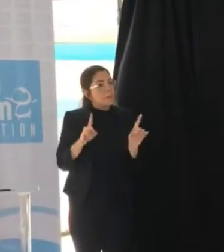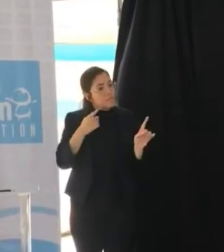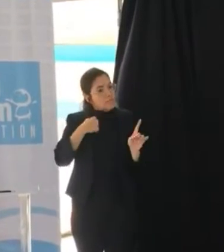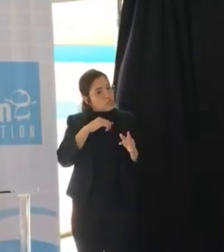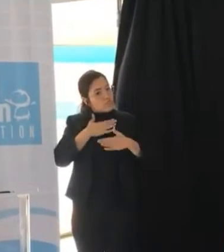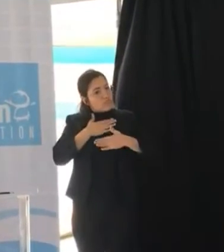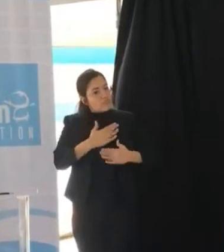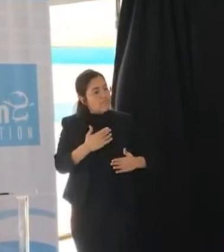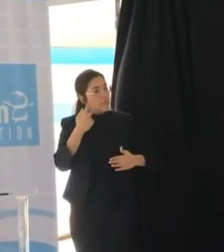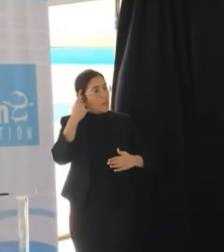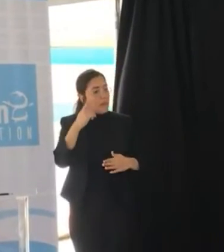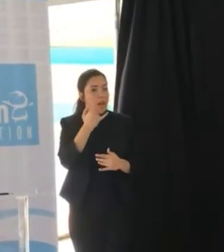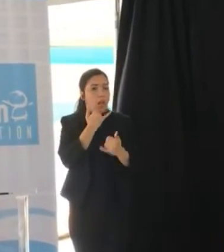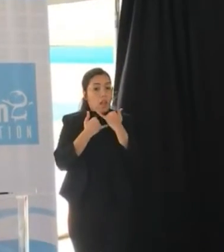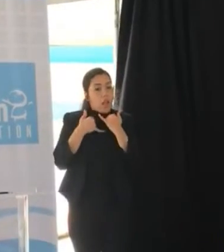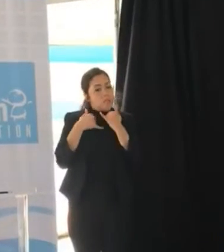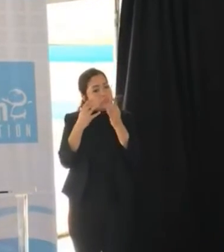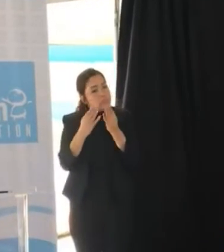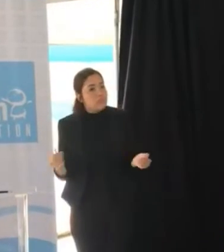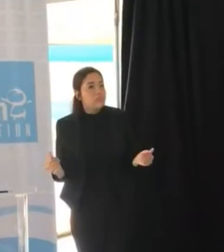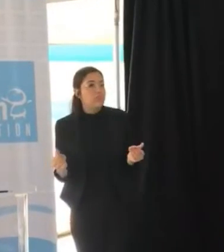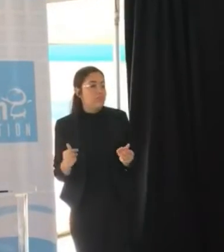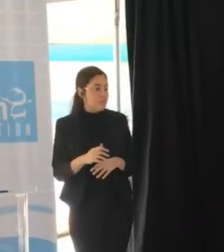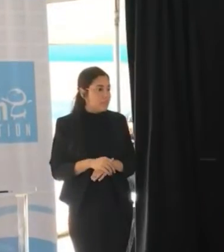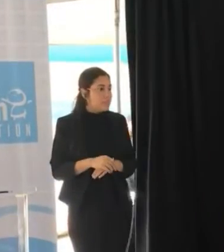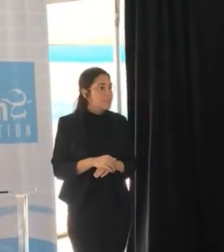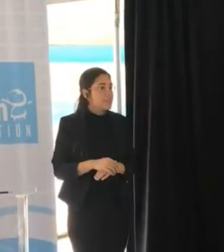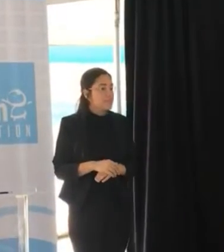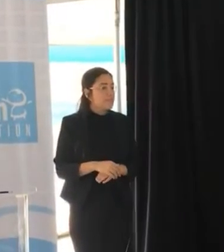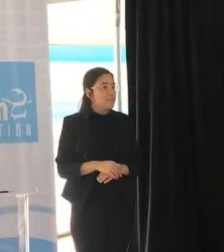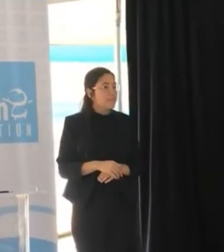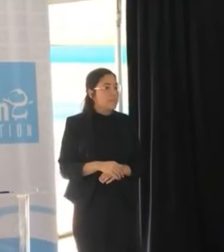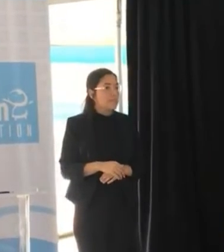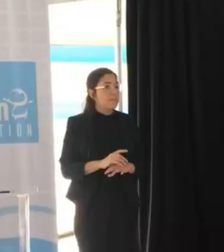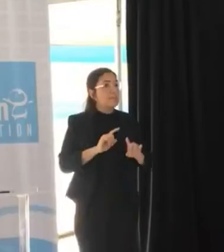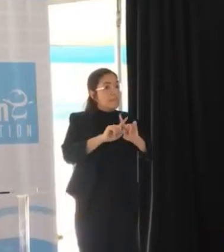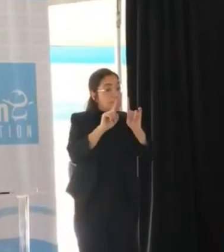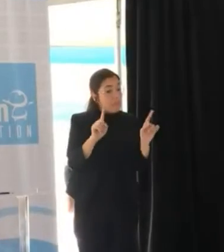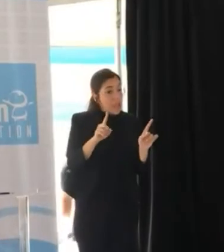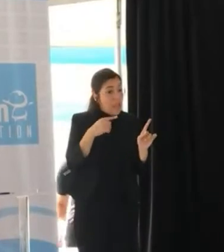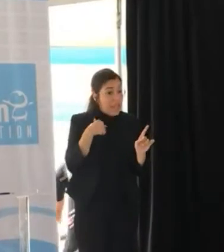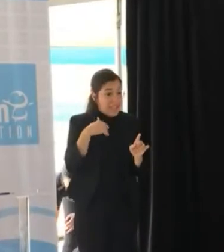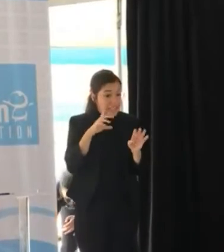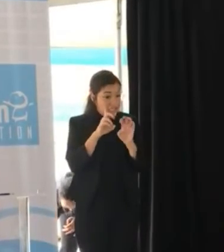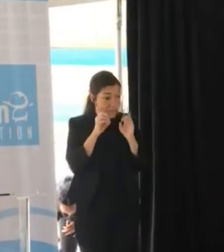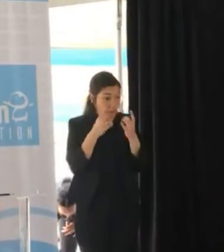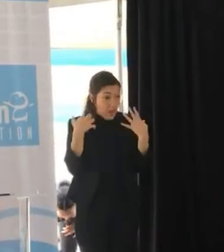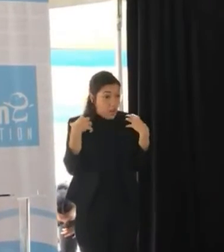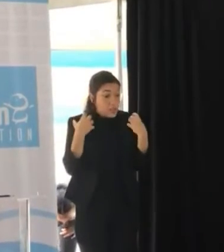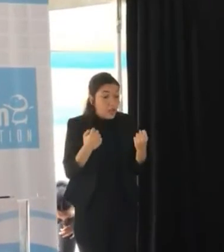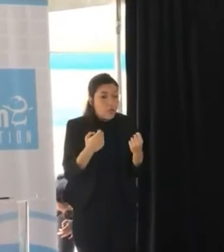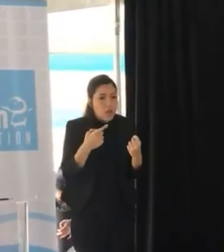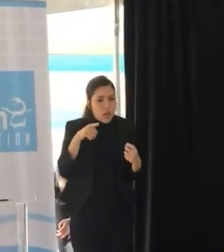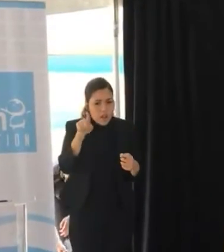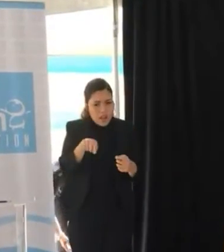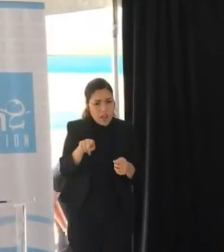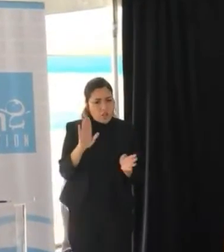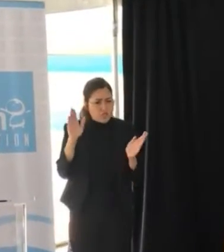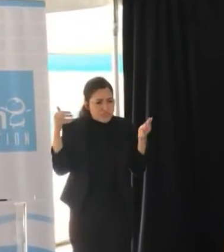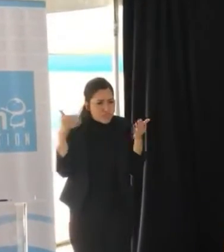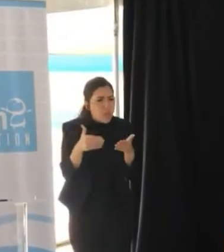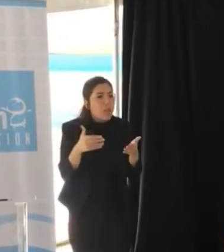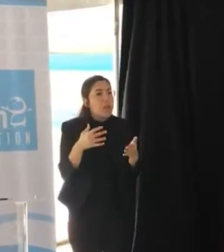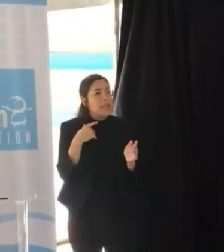esos errores. No obstante, el Departamento de Salud ciertamente lo que hace es velar porque los proveedores reciban esa vacuna